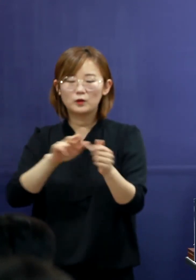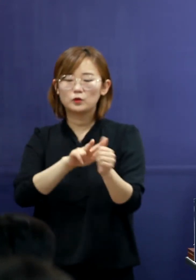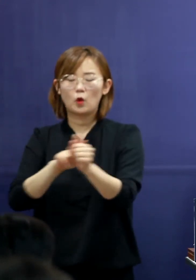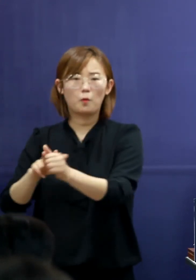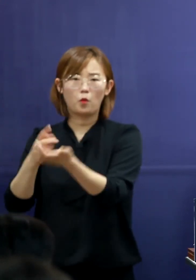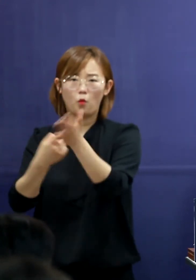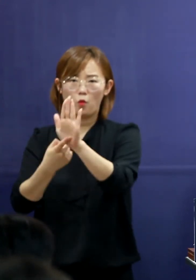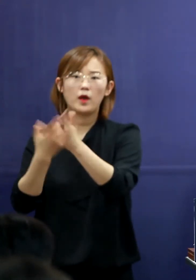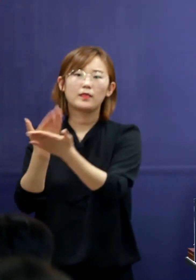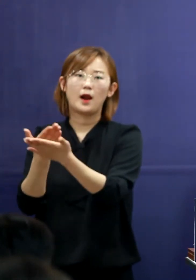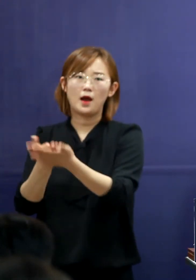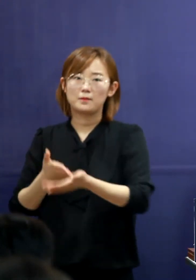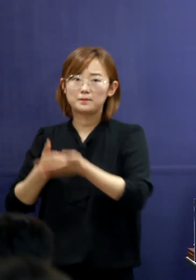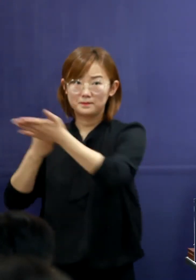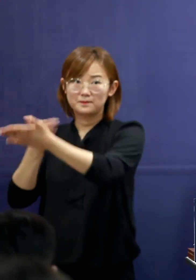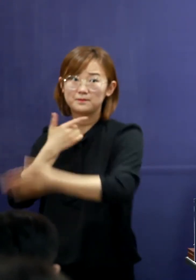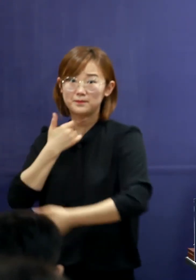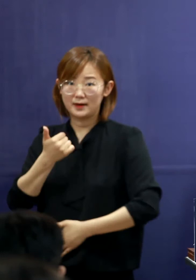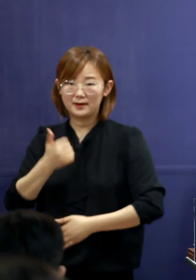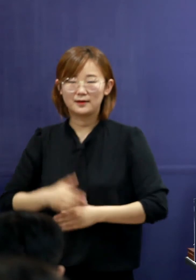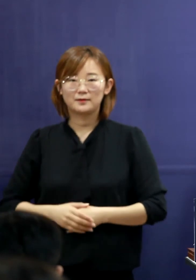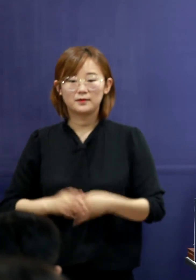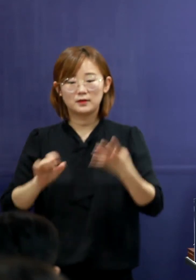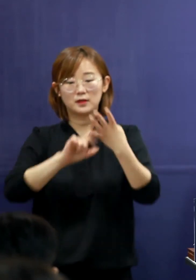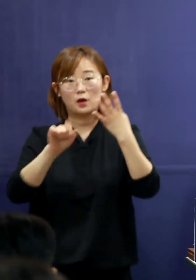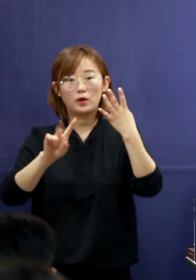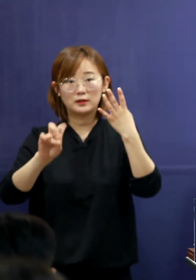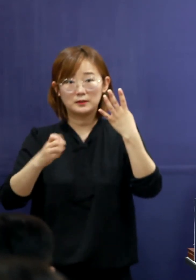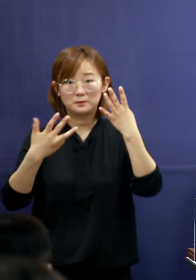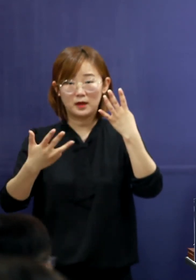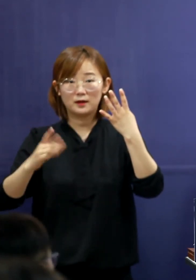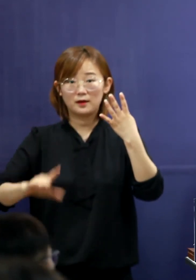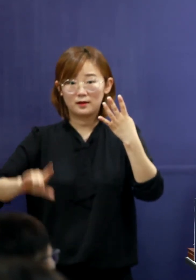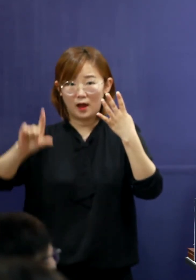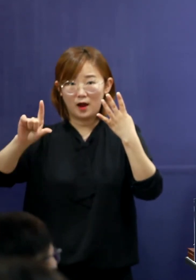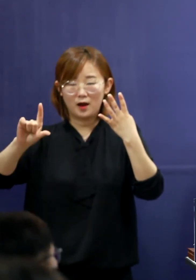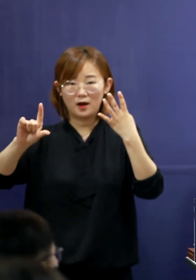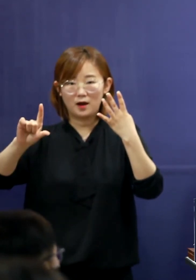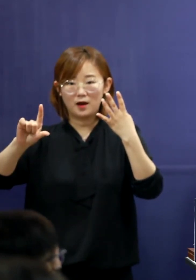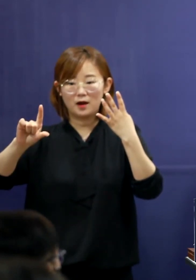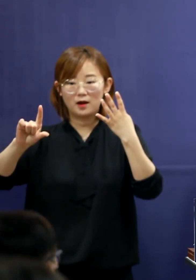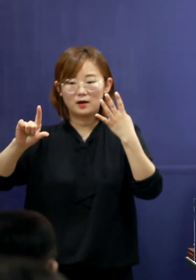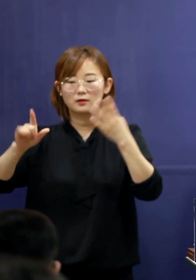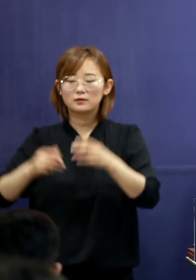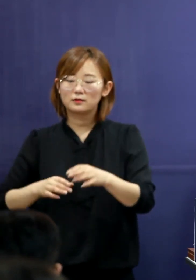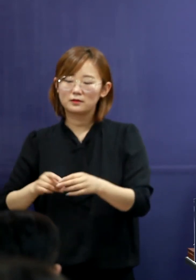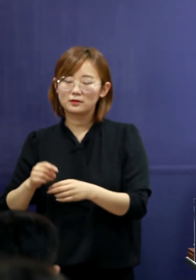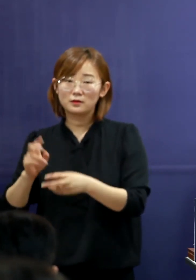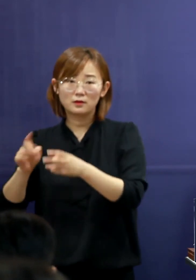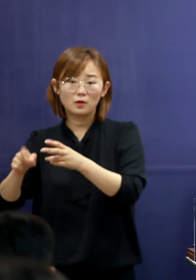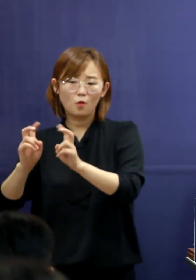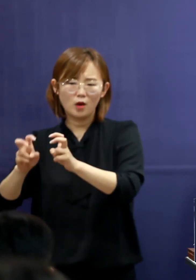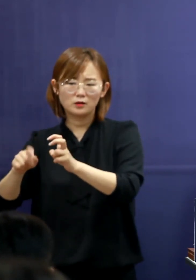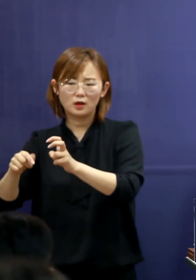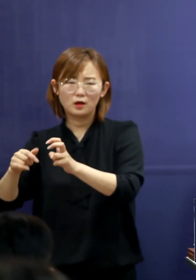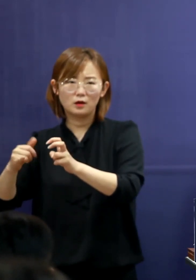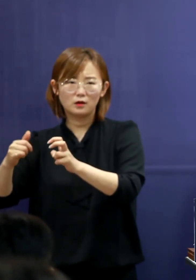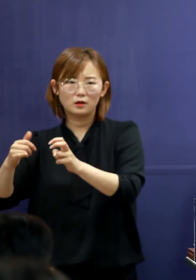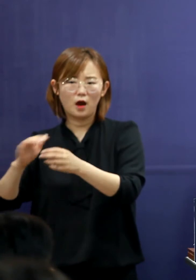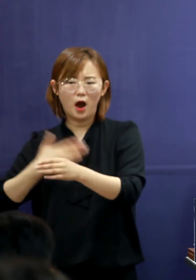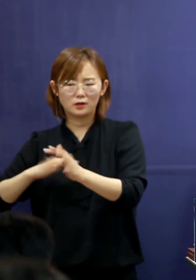근데 4월 28일 날 사업자의 지인한테 전화가 와요. 정보공개를